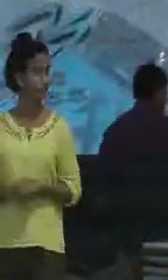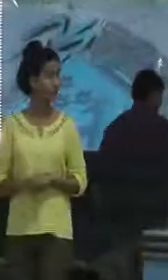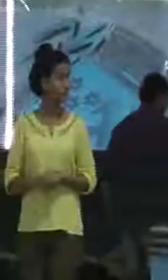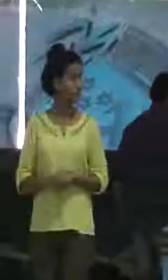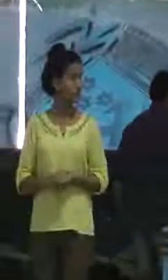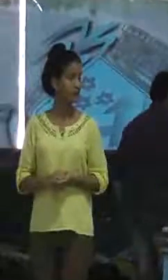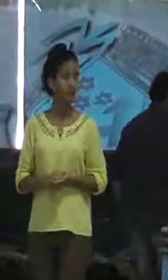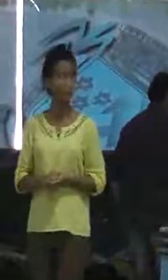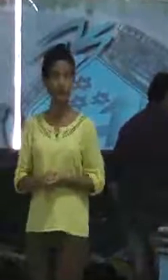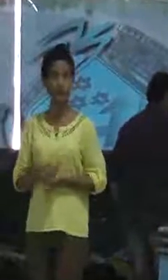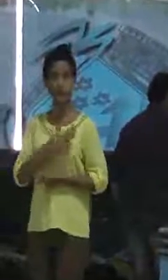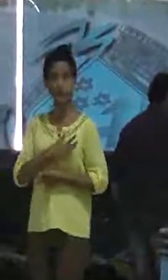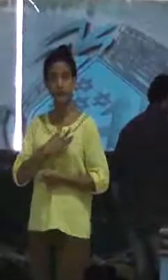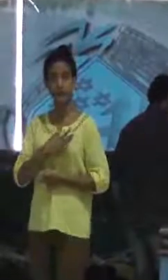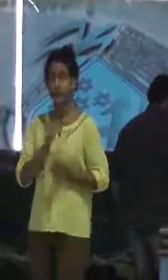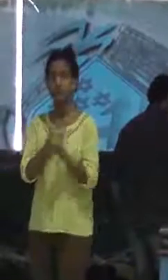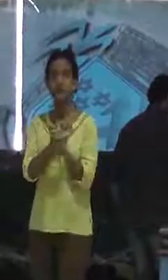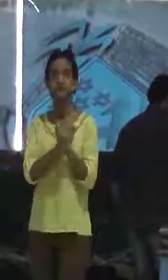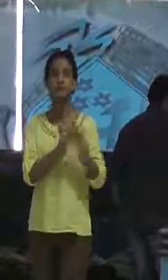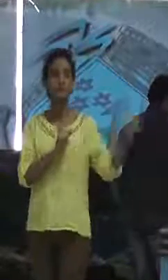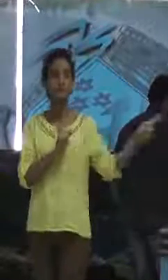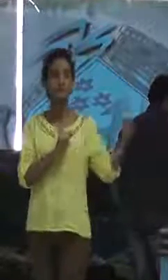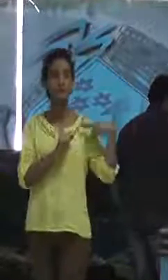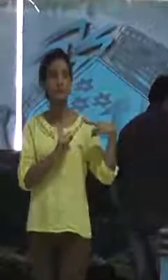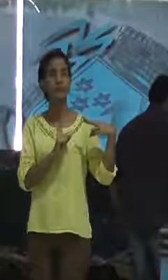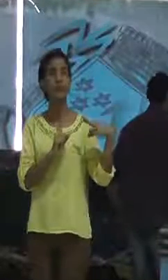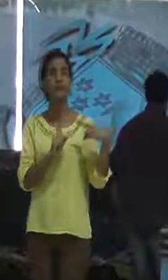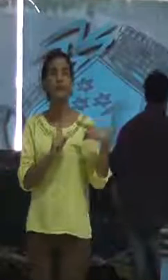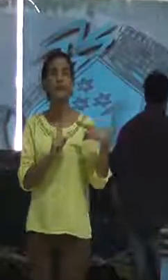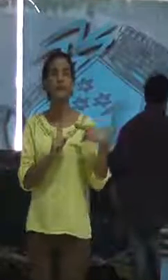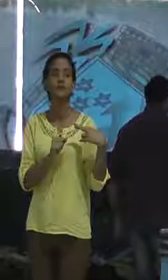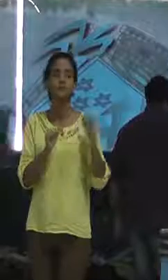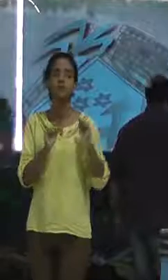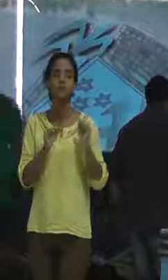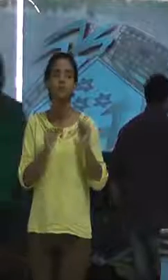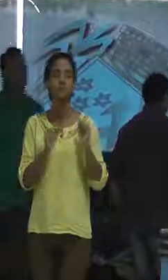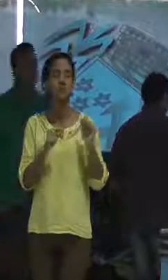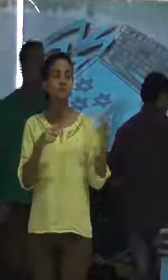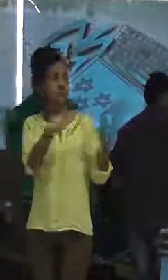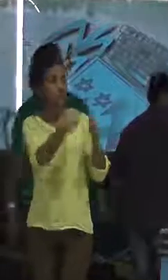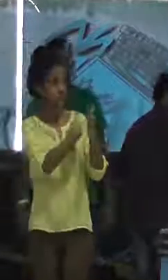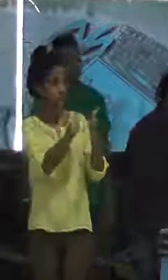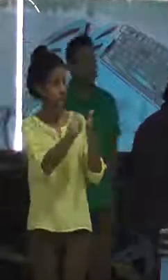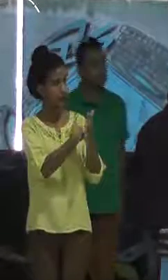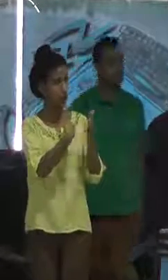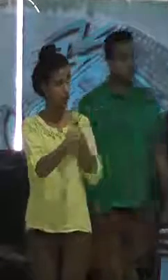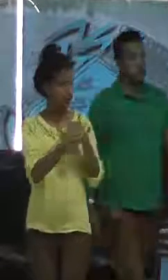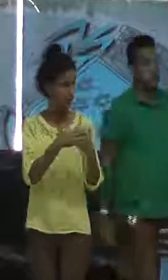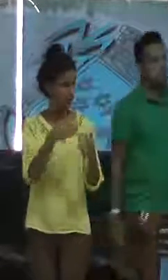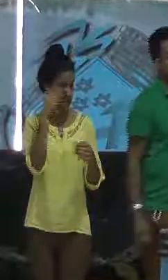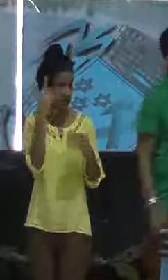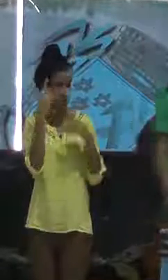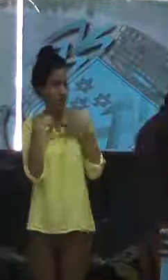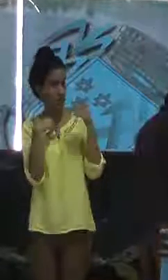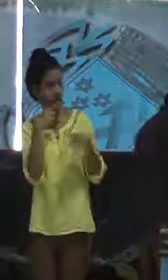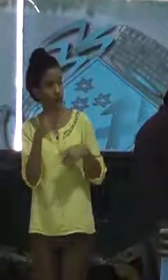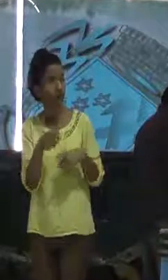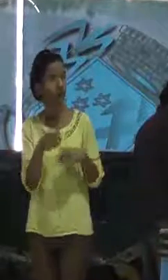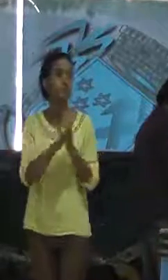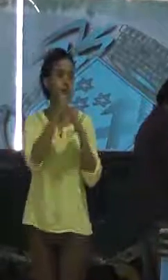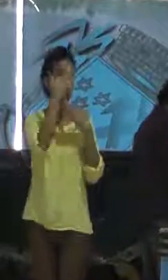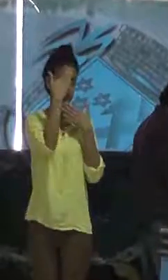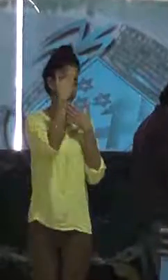No aguardo de seu pronunciamento, ficamos à disposição para quaisquer esclarecimentos que se fizerem necessários e